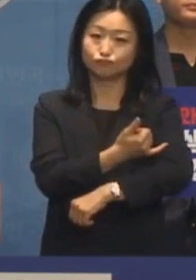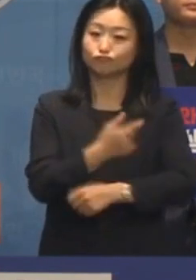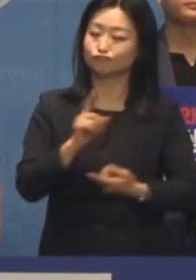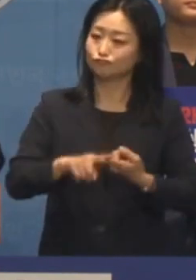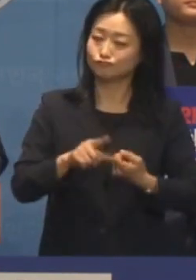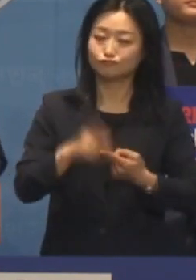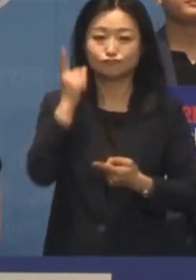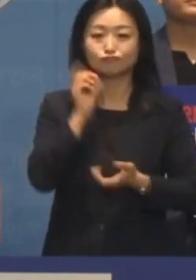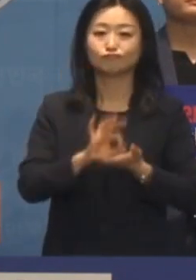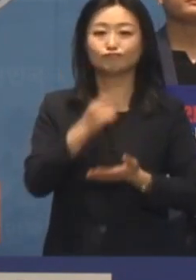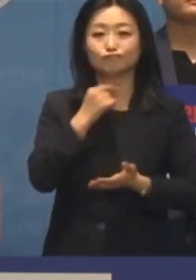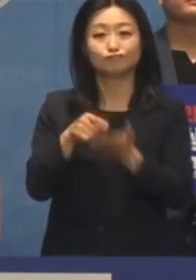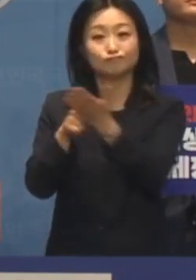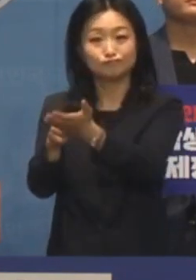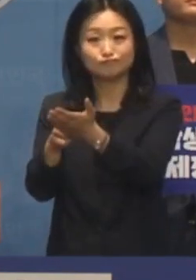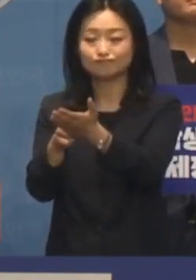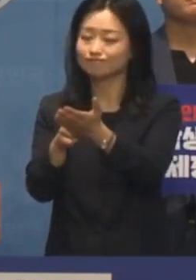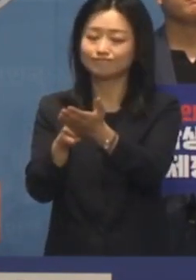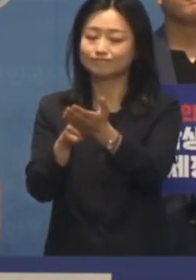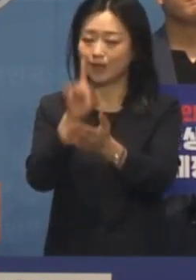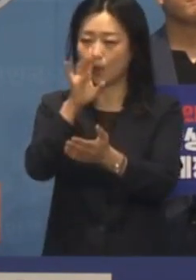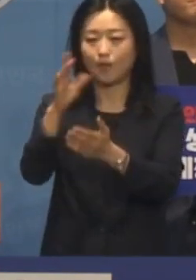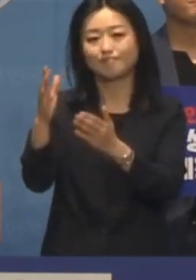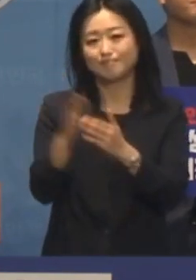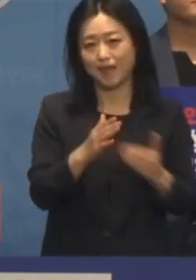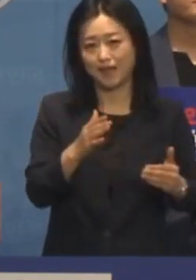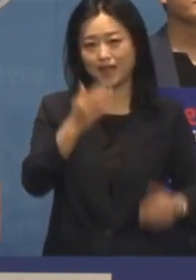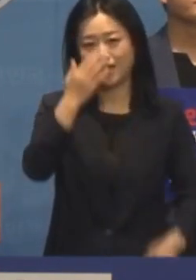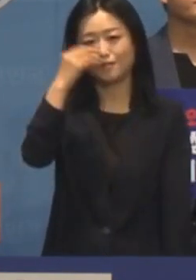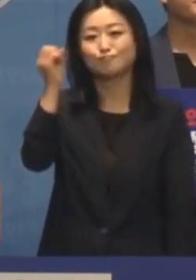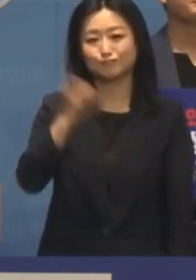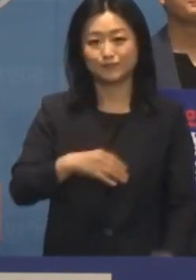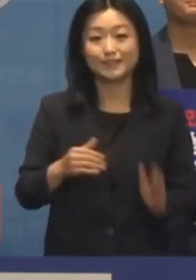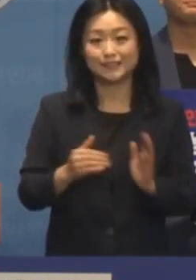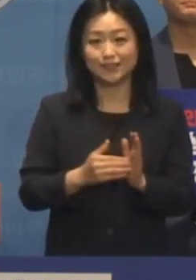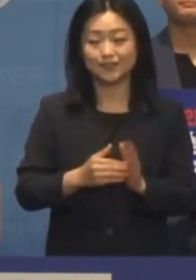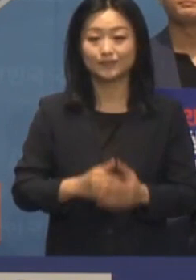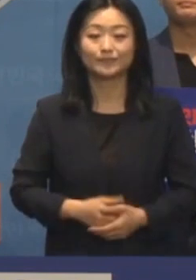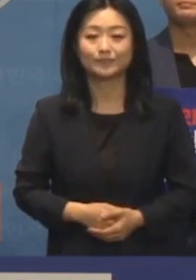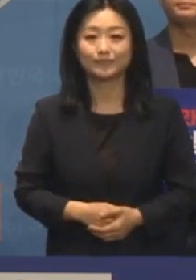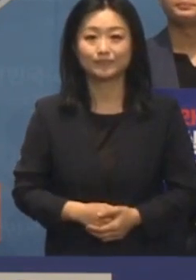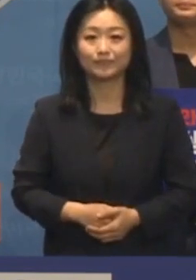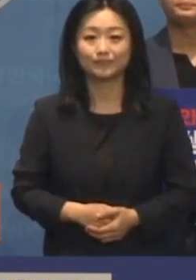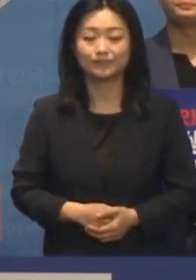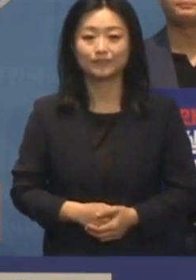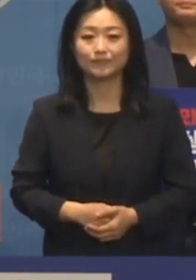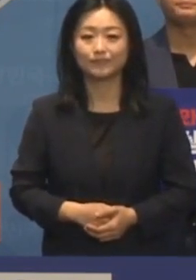학생들의 민주적으로 수렴된 목소리를 거부하고 무시하기 십상이었다.